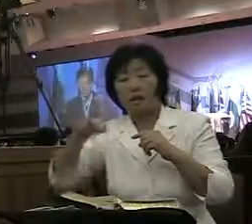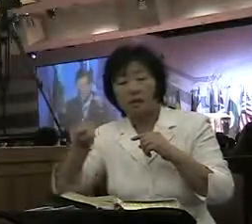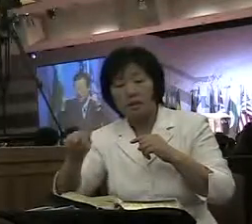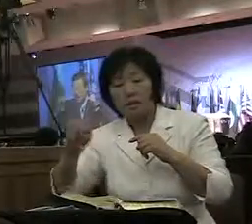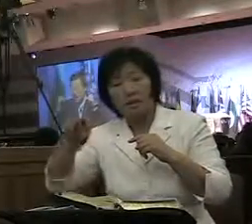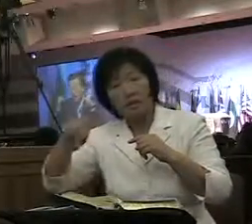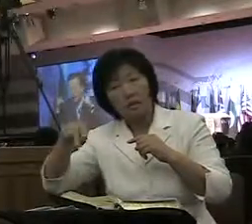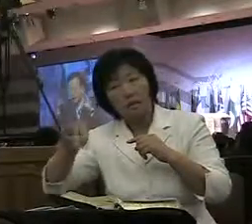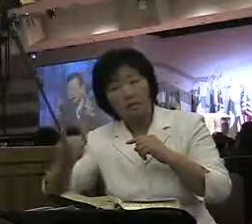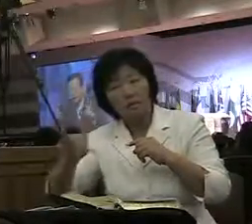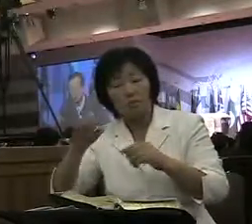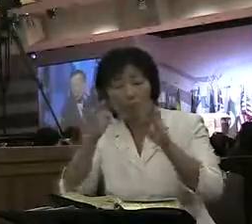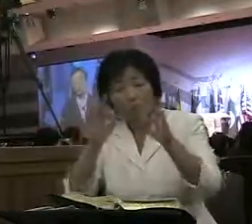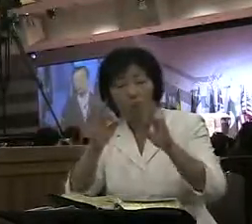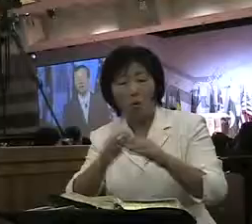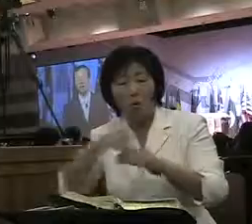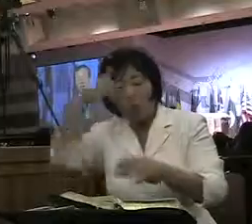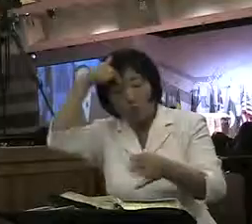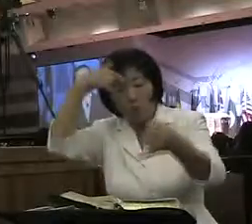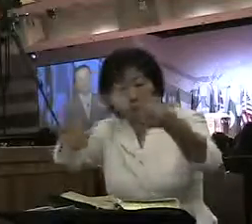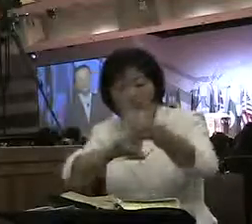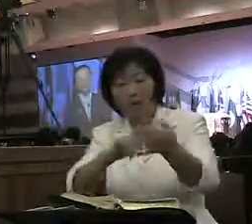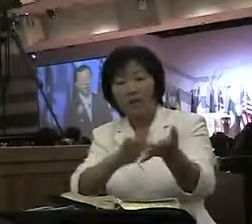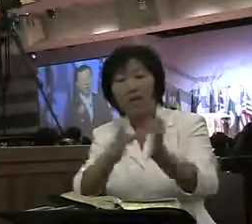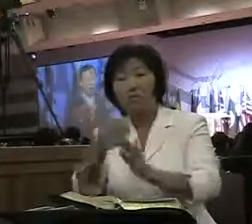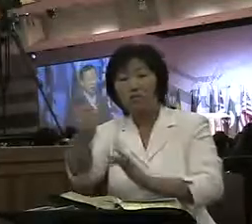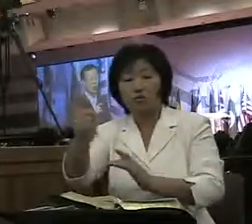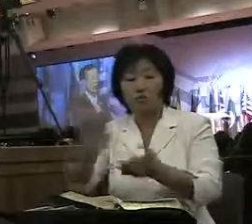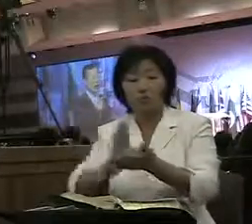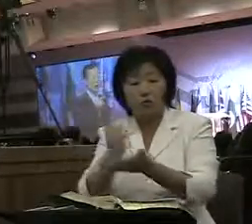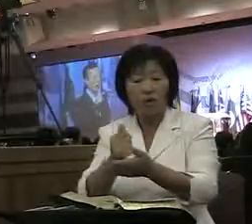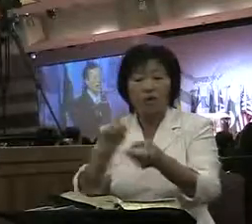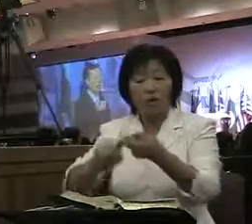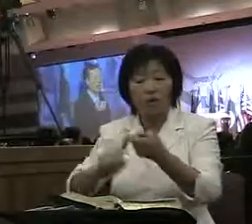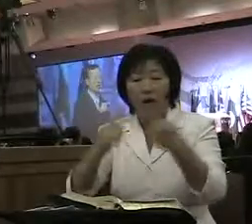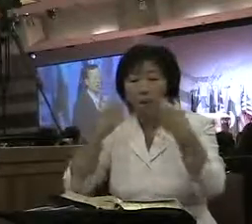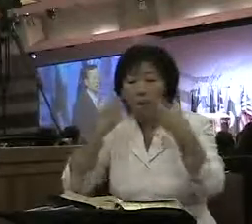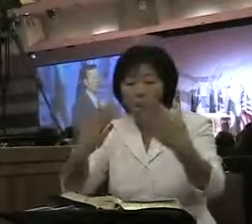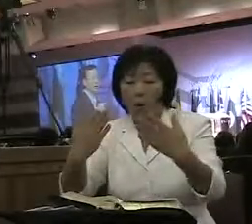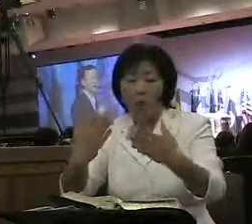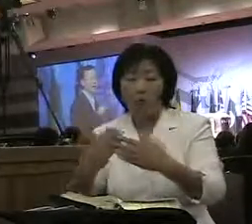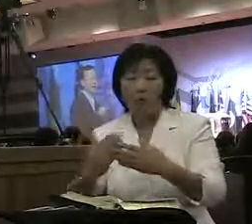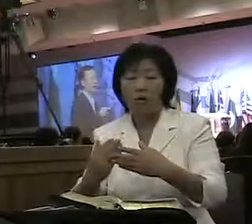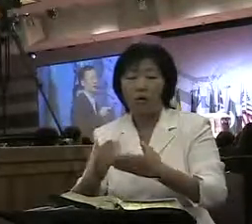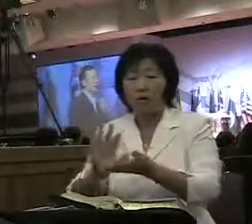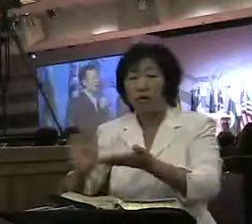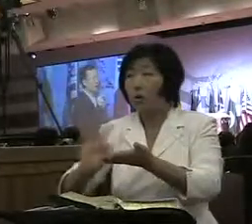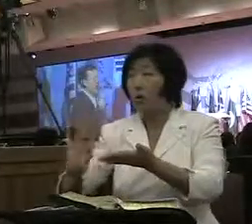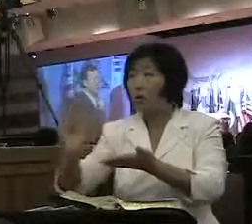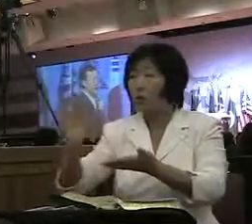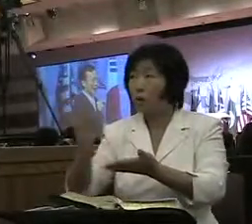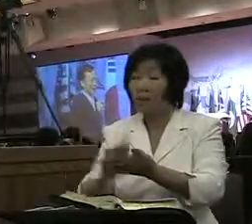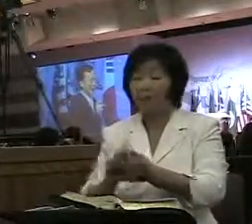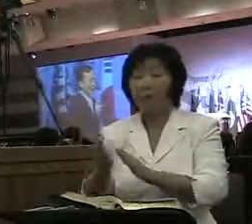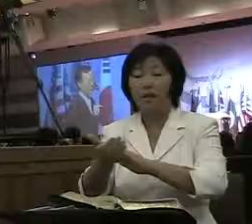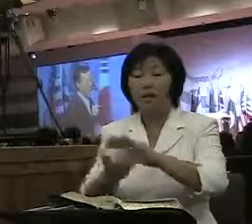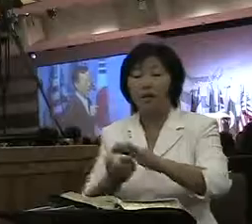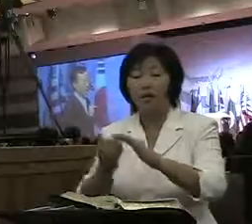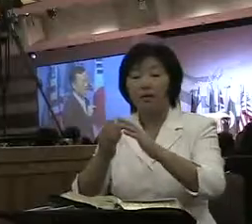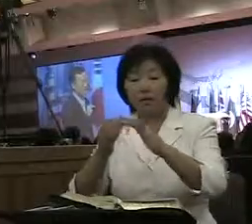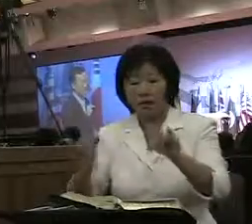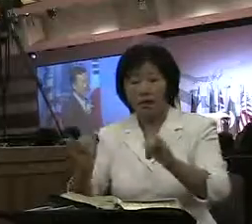구약에서 가장 예수 그리스도에 대하여 명확하고 확실하게 쓰게 되는 예언자가